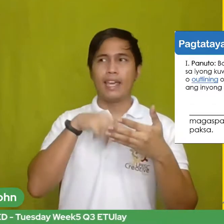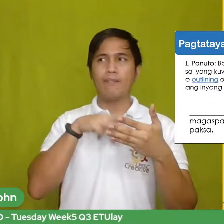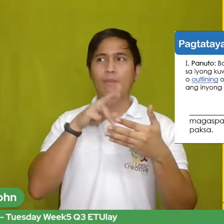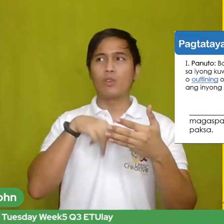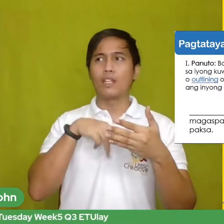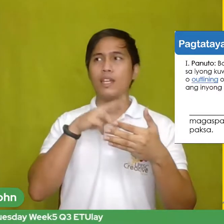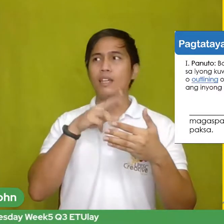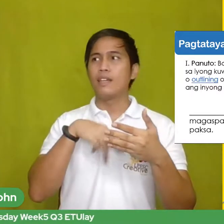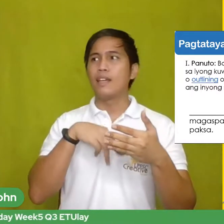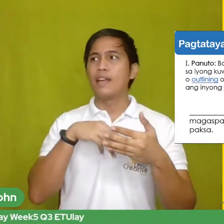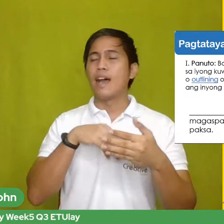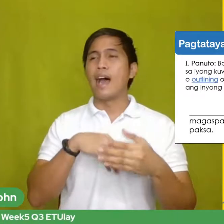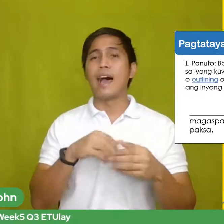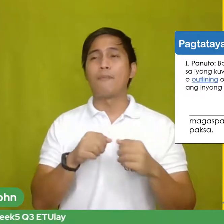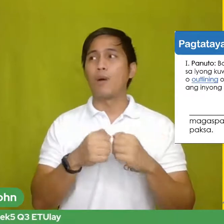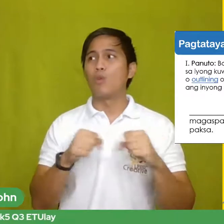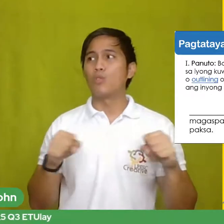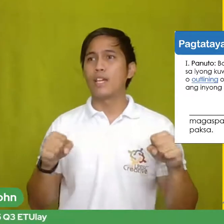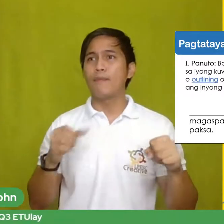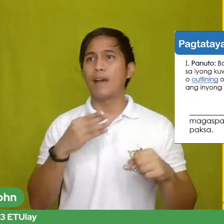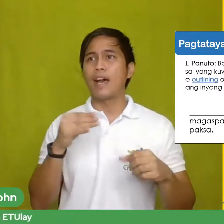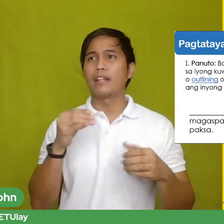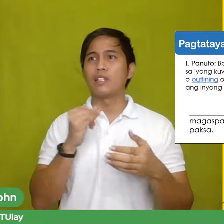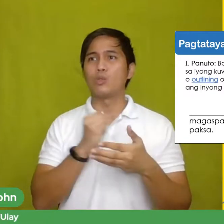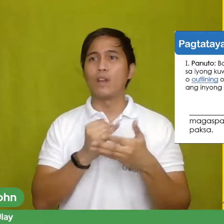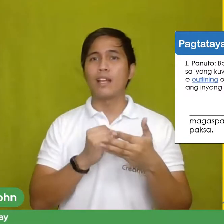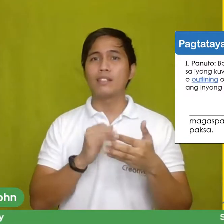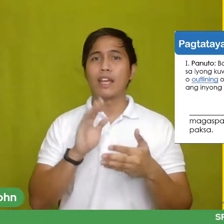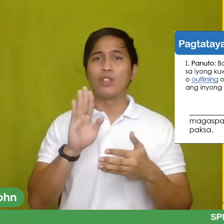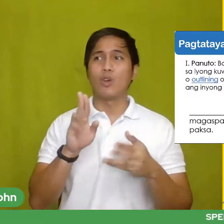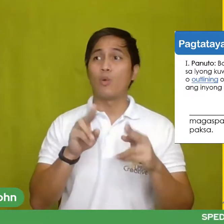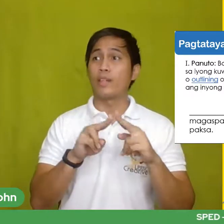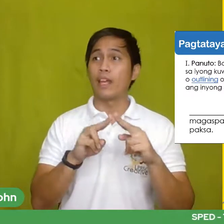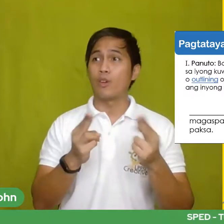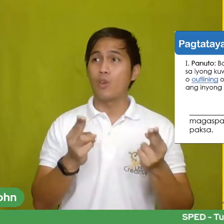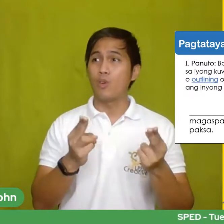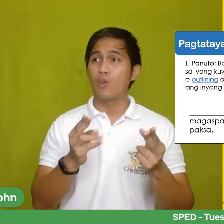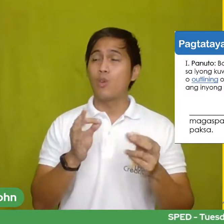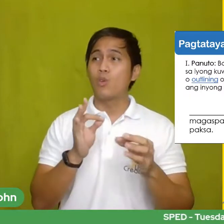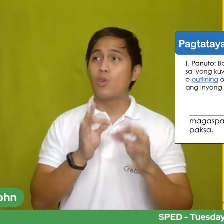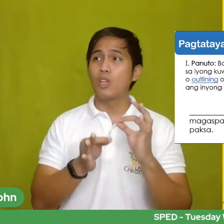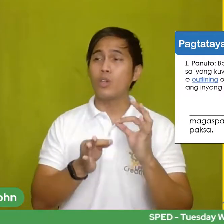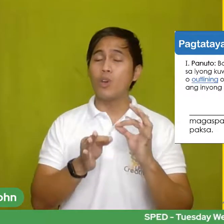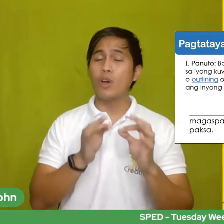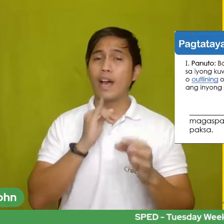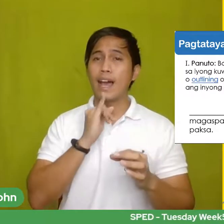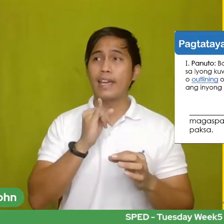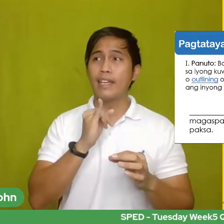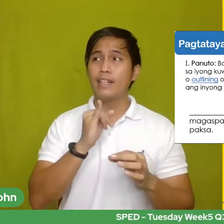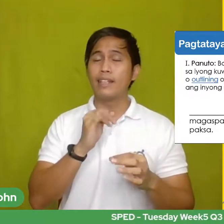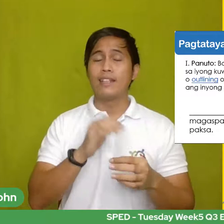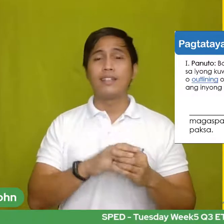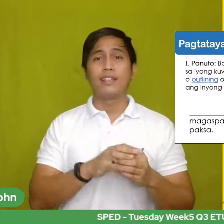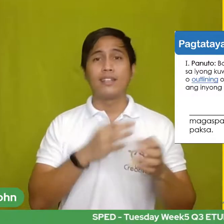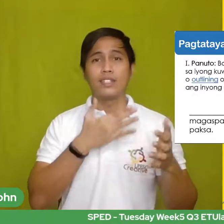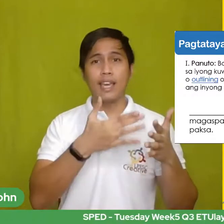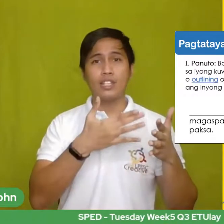Basahing mabuti ang pangungusap at isulat sa inyong kwaderno. Kung ito ay